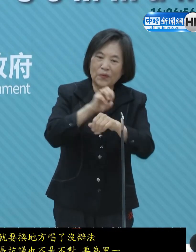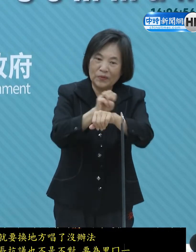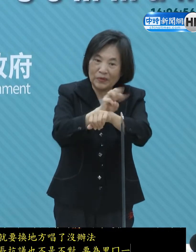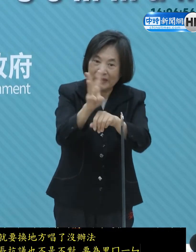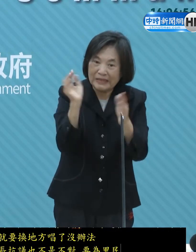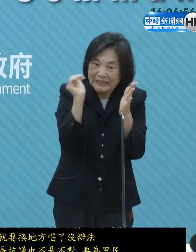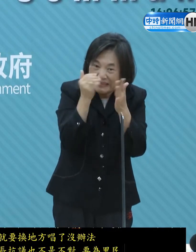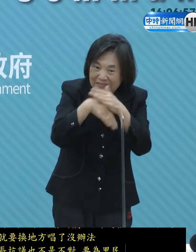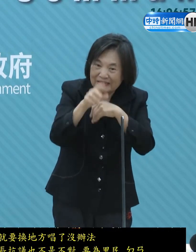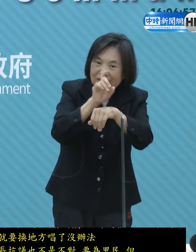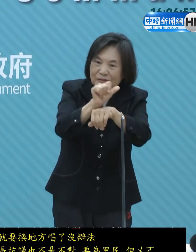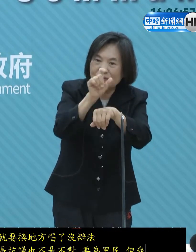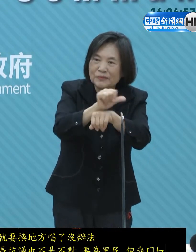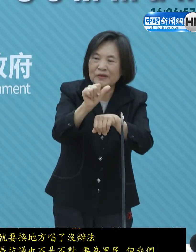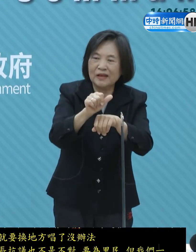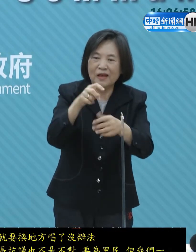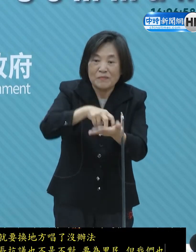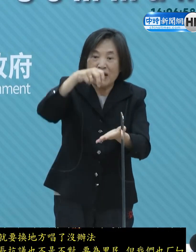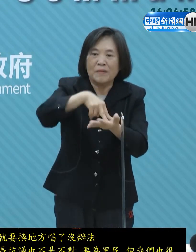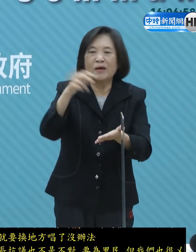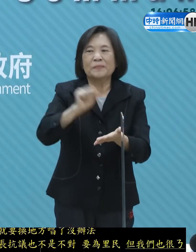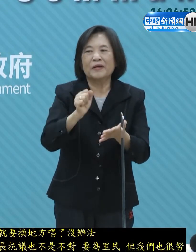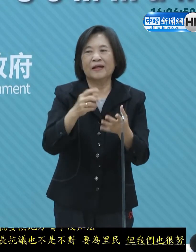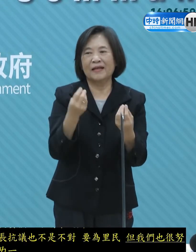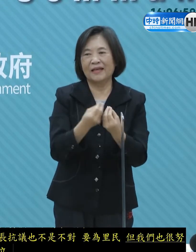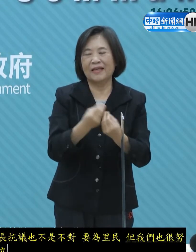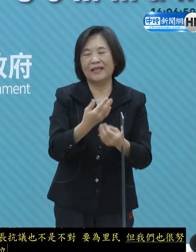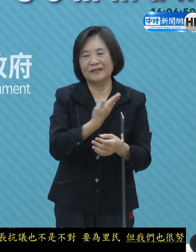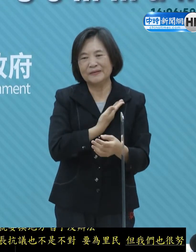就最后十分钟破功啊，一跳就不行了。不过结论